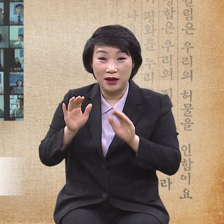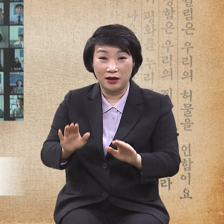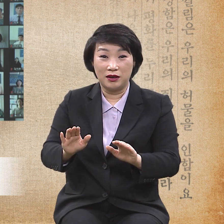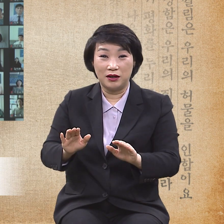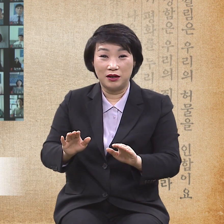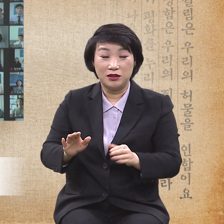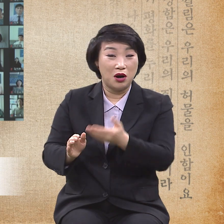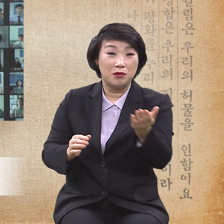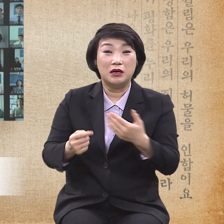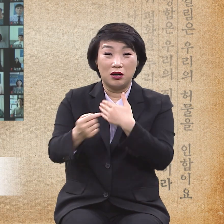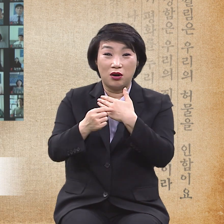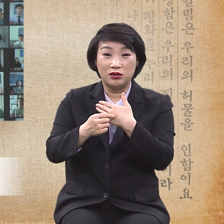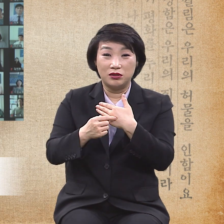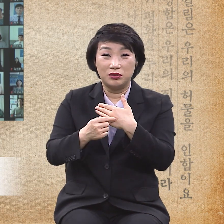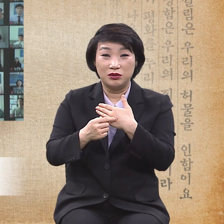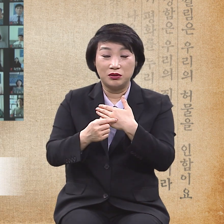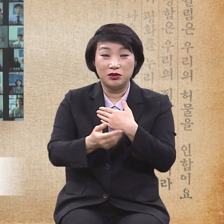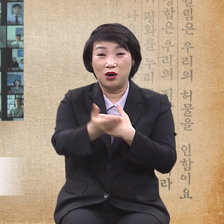하고 말로는